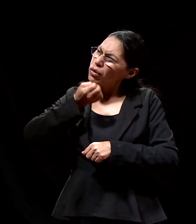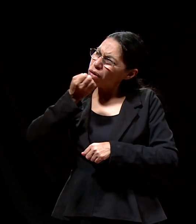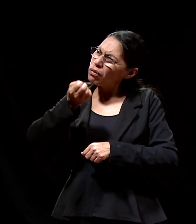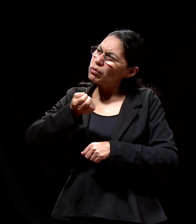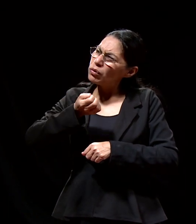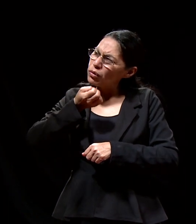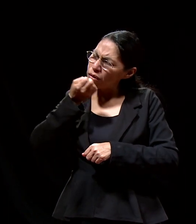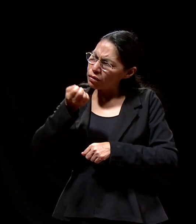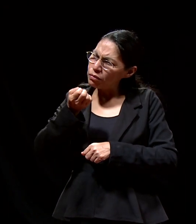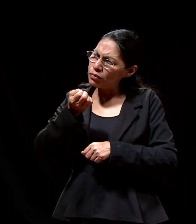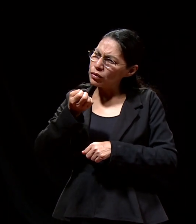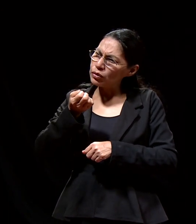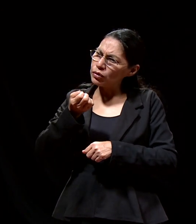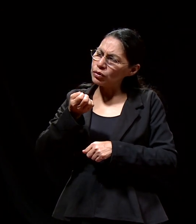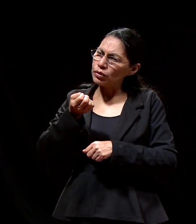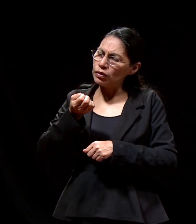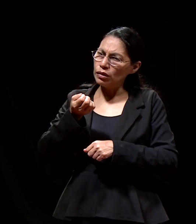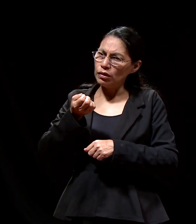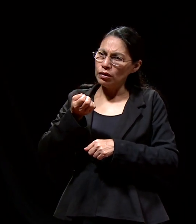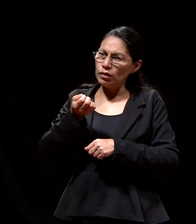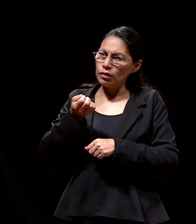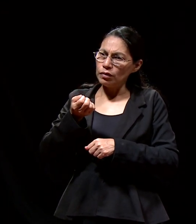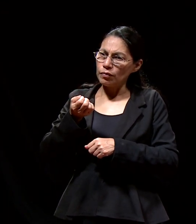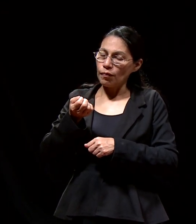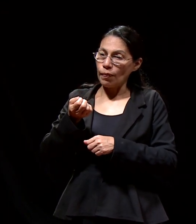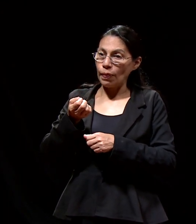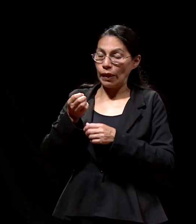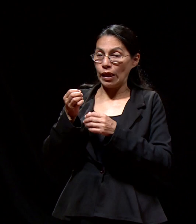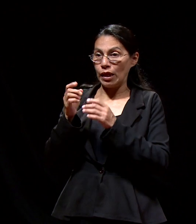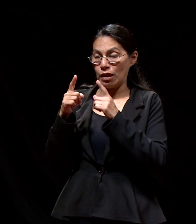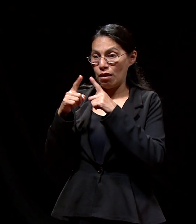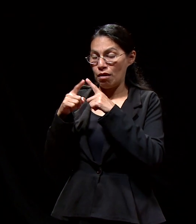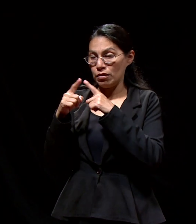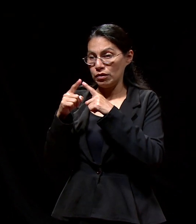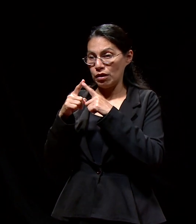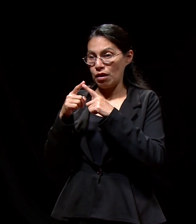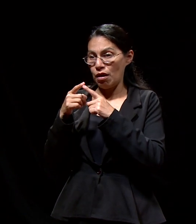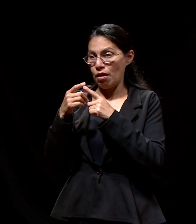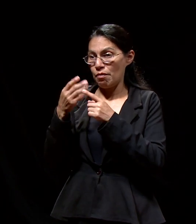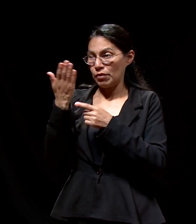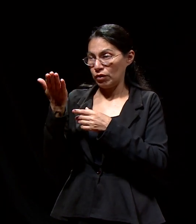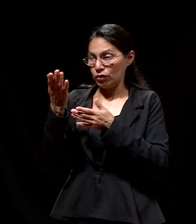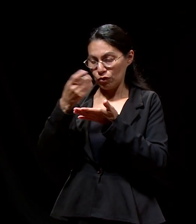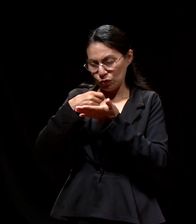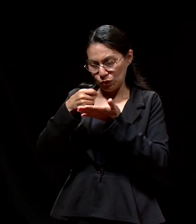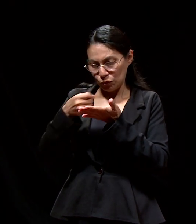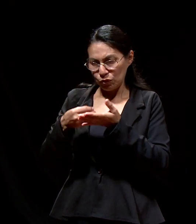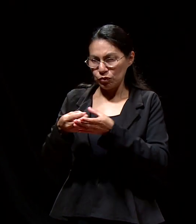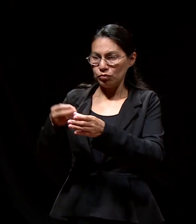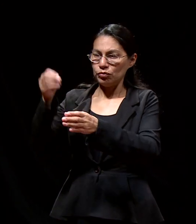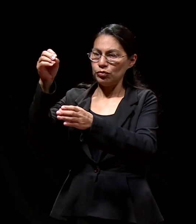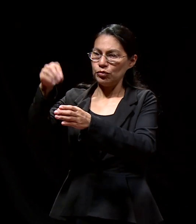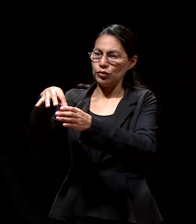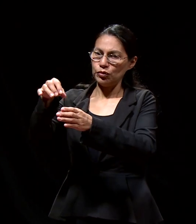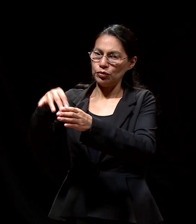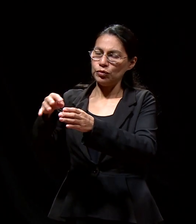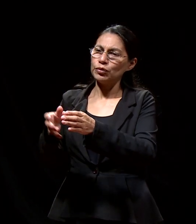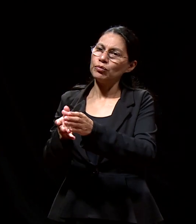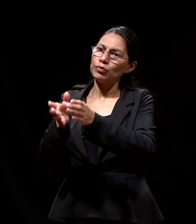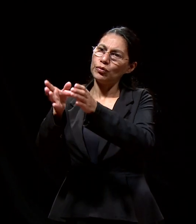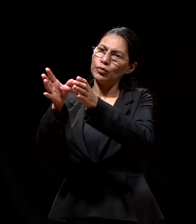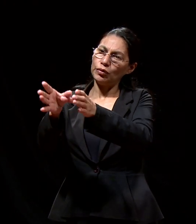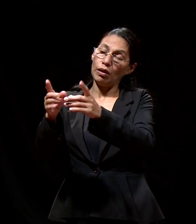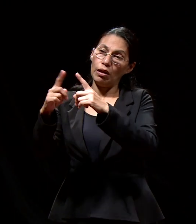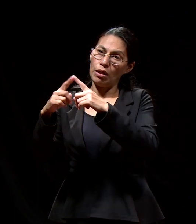nuestra petición los pusimos en la iglesia en el foli y meses más tarde mi esposa